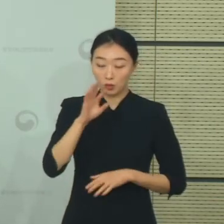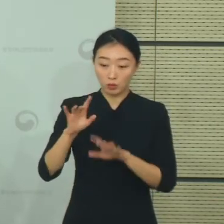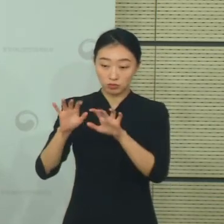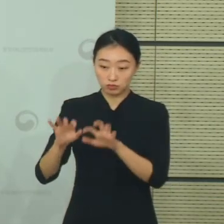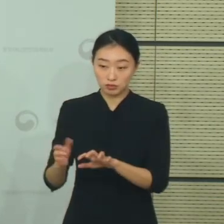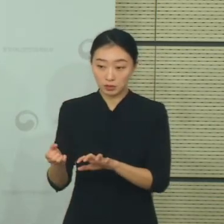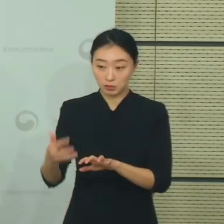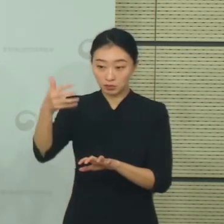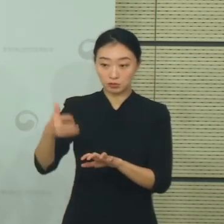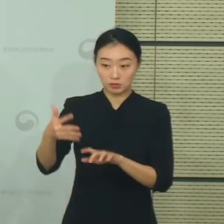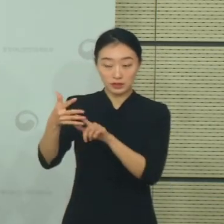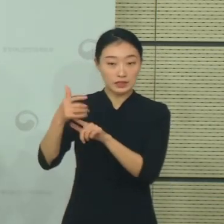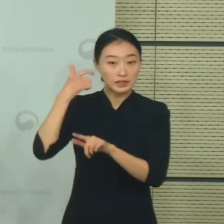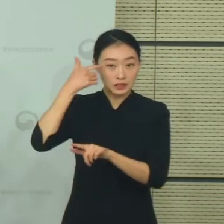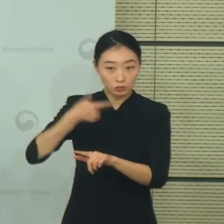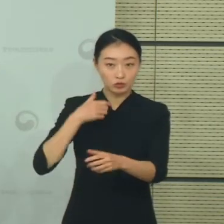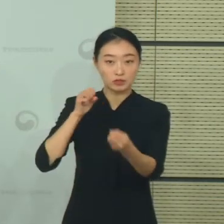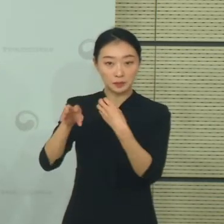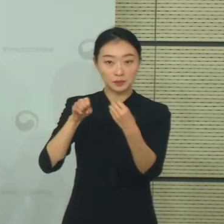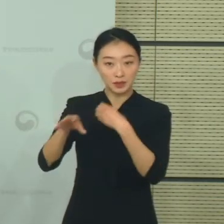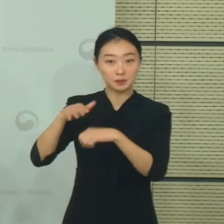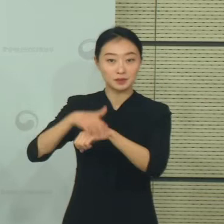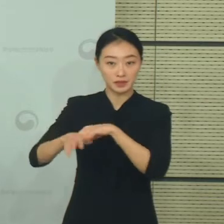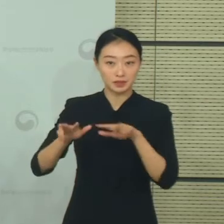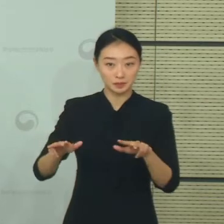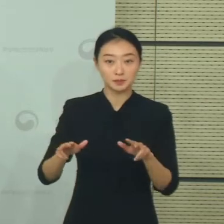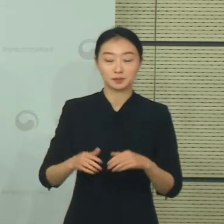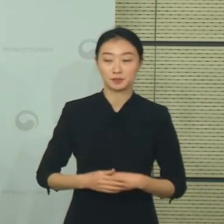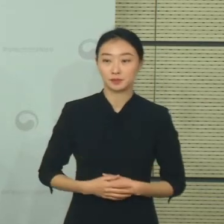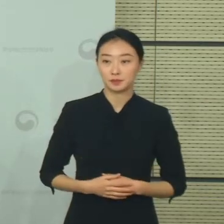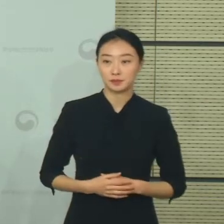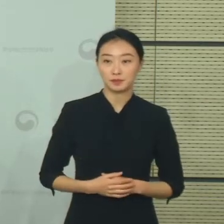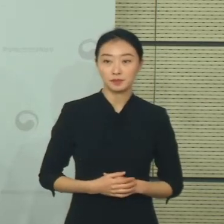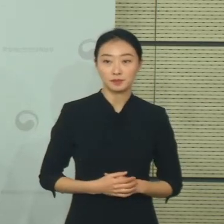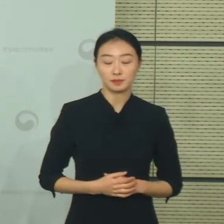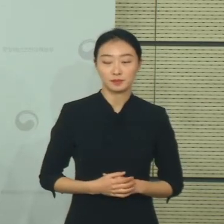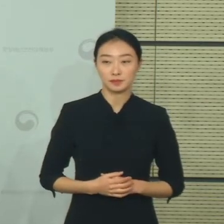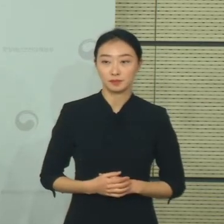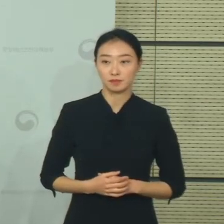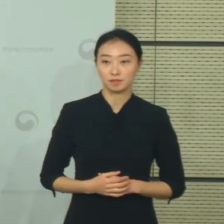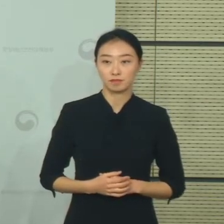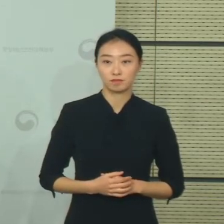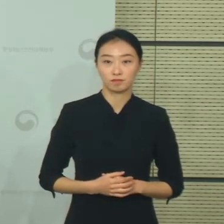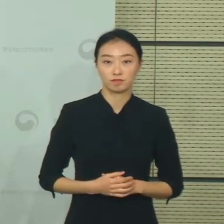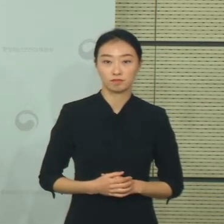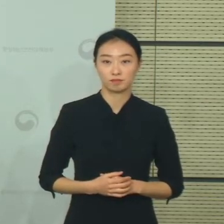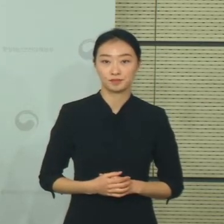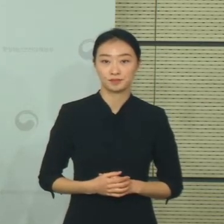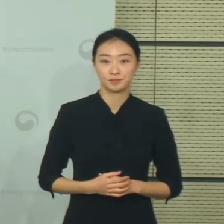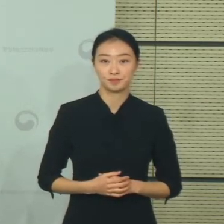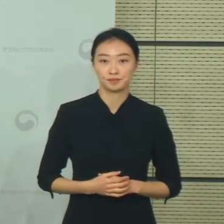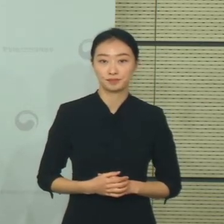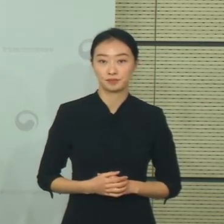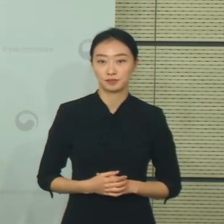질문들에 대해서 답변을 하는 것으로 진행하도록 하겠습니다. 네.